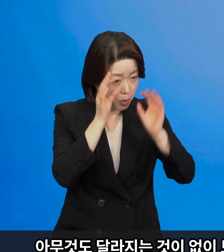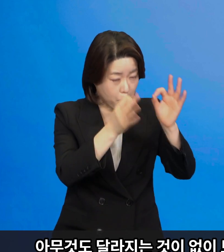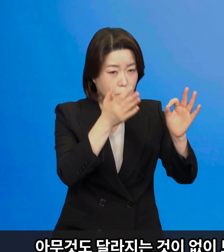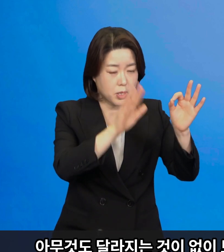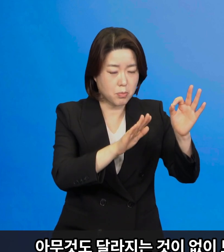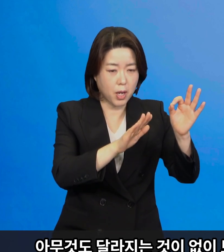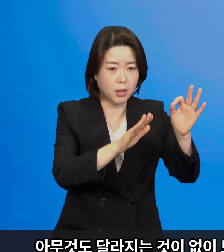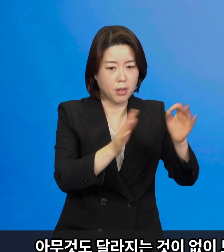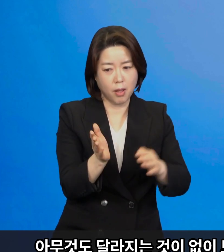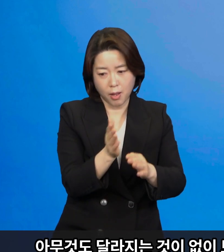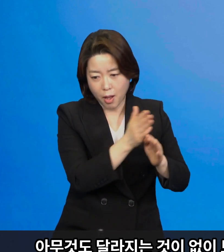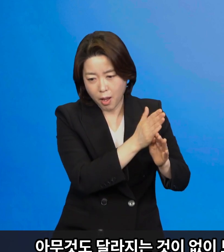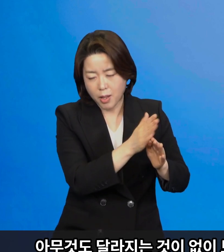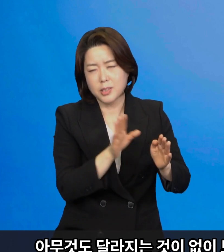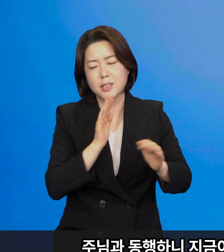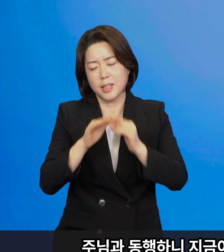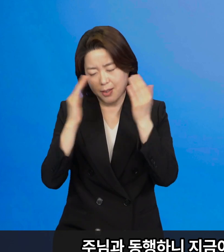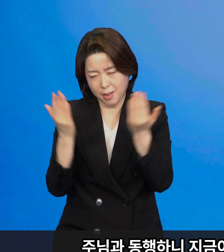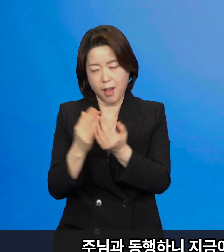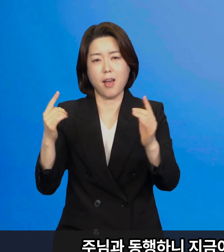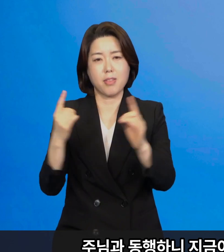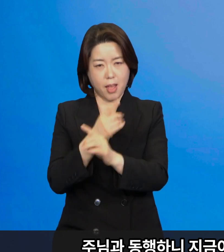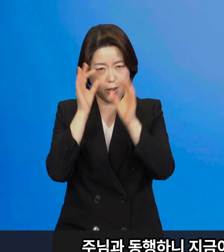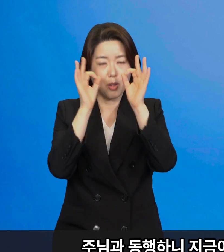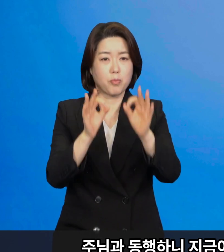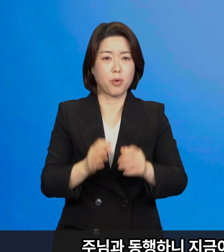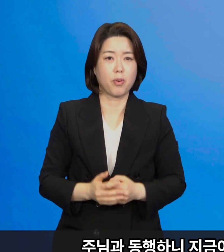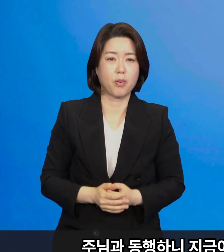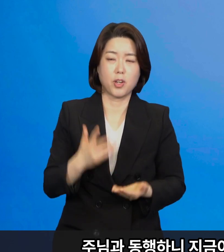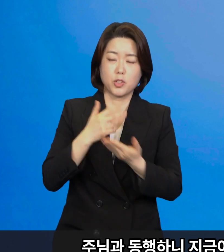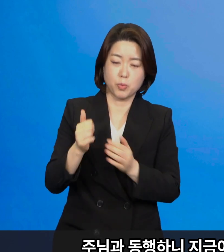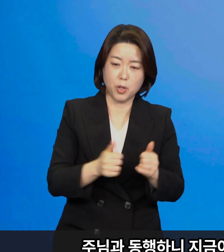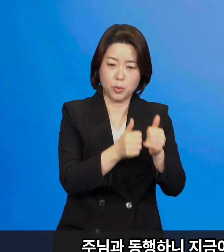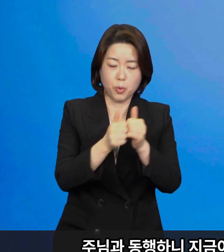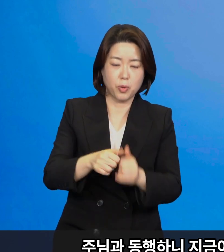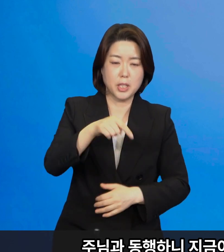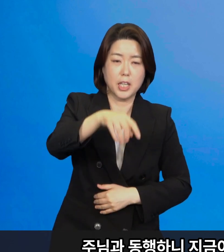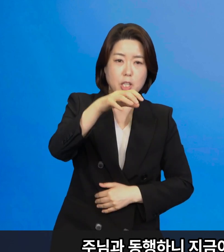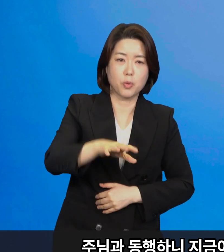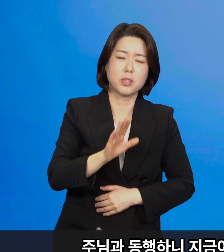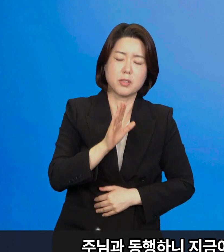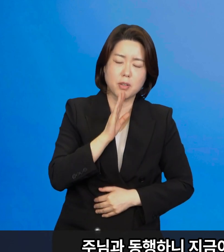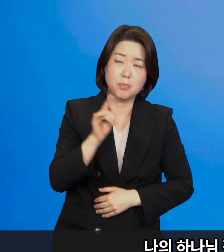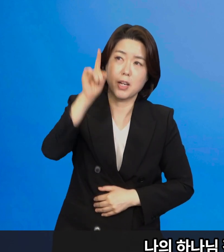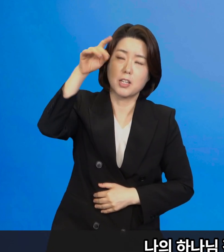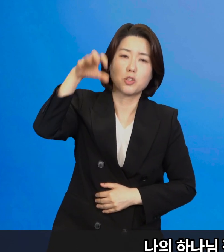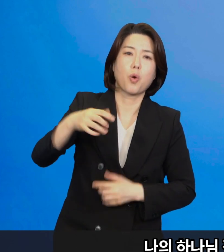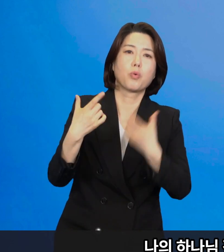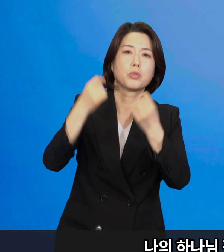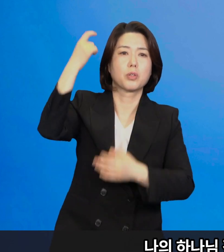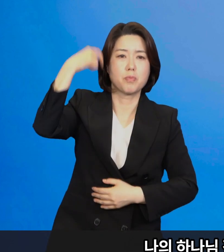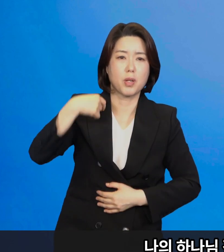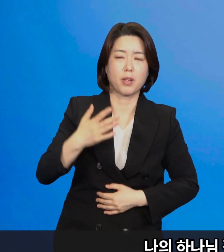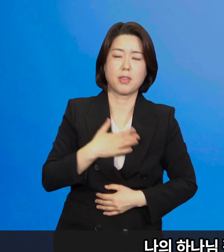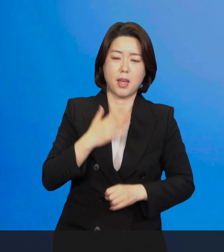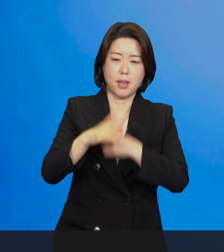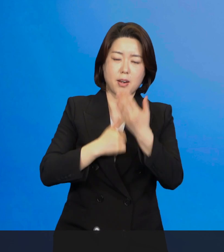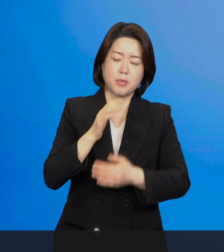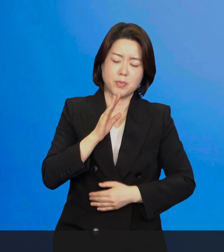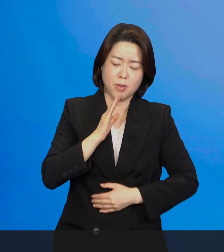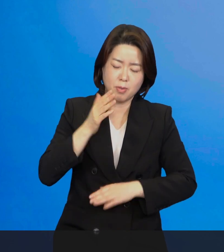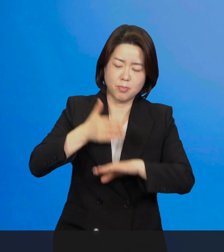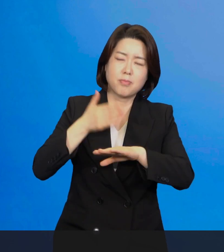정말 모든 것이 달라집니다. 주님과 동행하니 지금 이 땅이 정말 천국 같습니다. 나의 하나님 정말